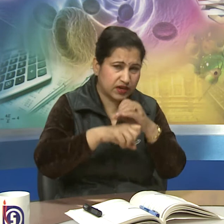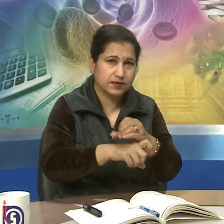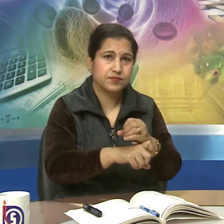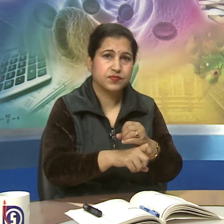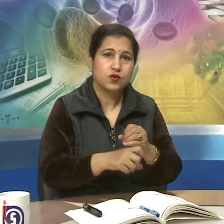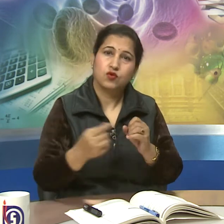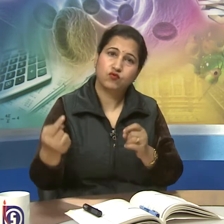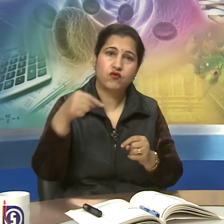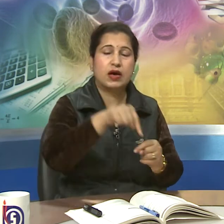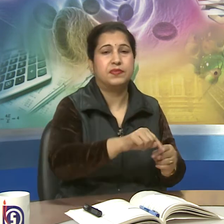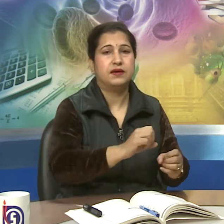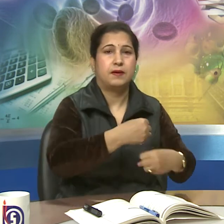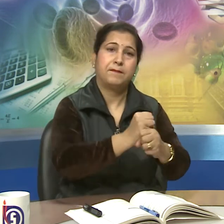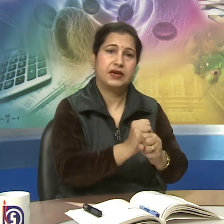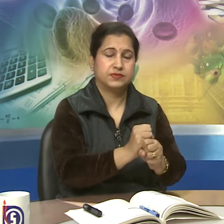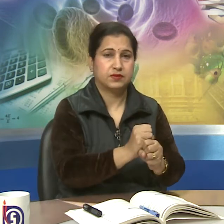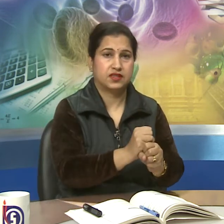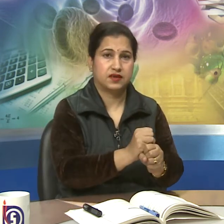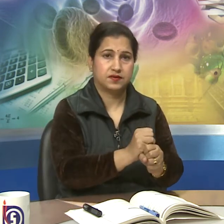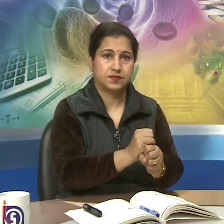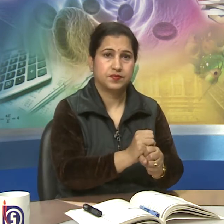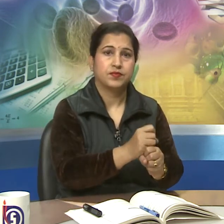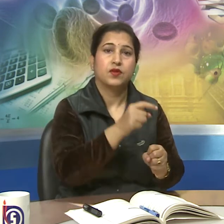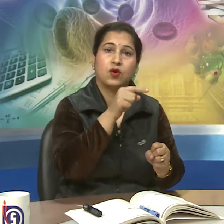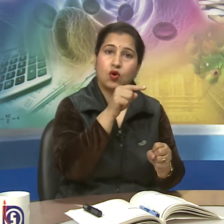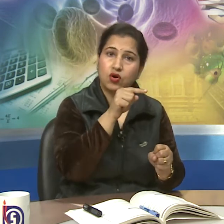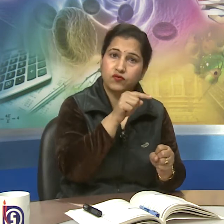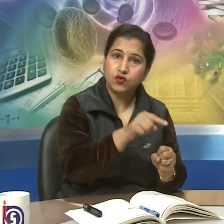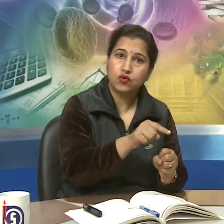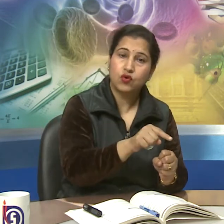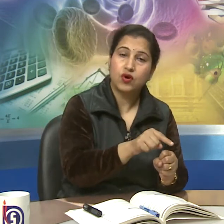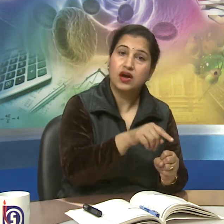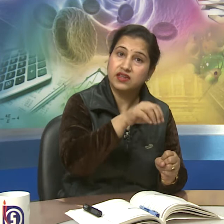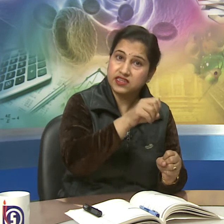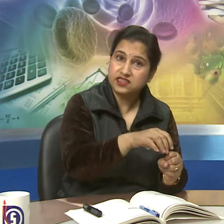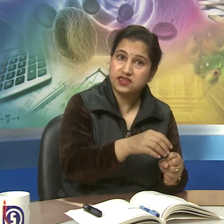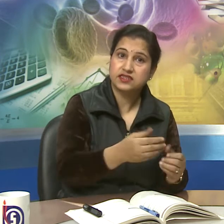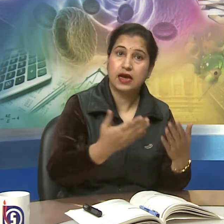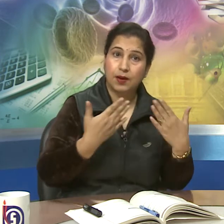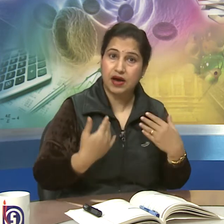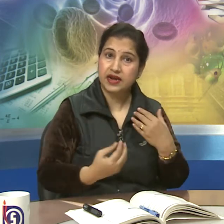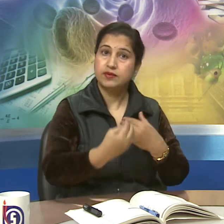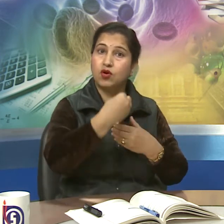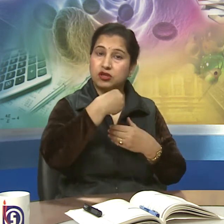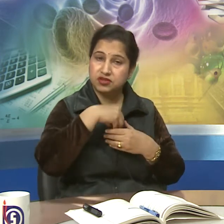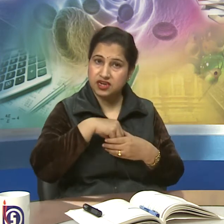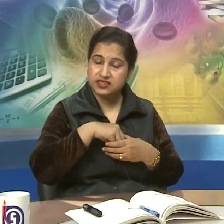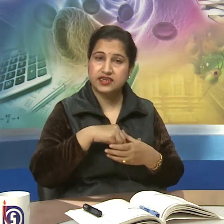है वहां पर पनप सकते हैं और वह अगर किसी तरह से हमारी बॉडी में चले जाएं